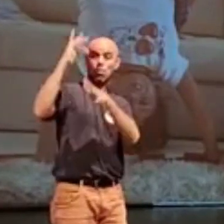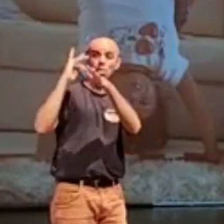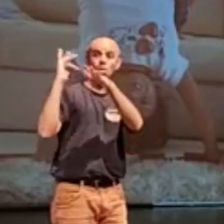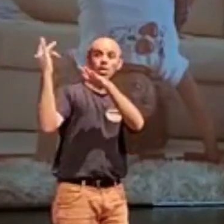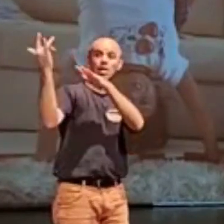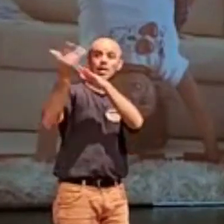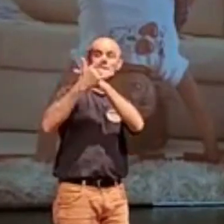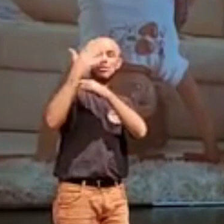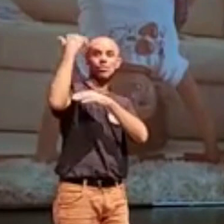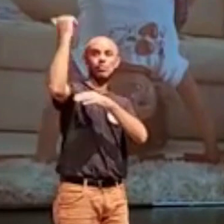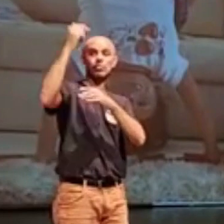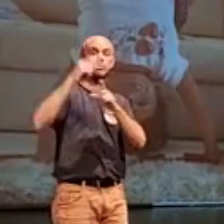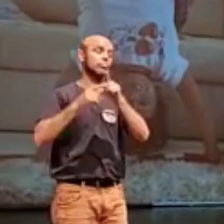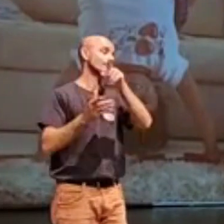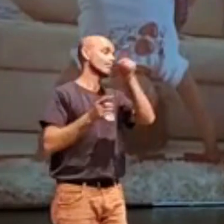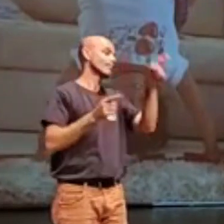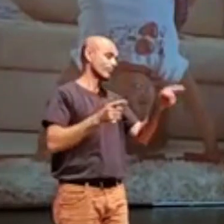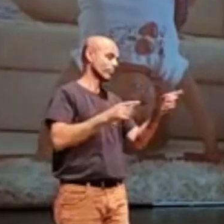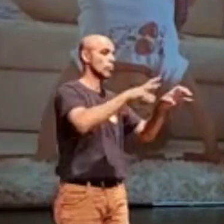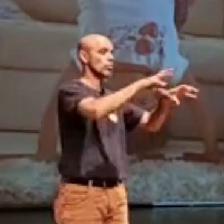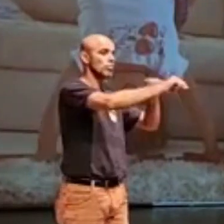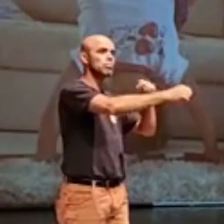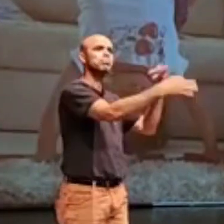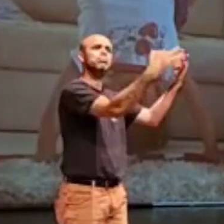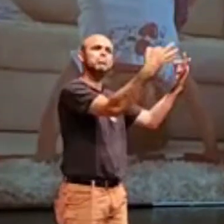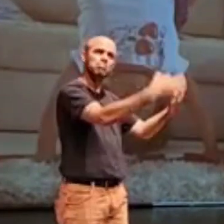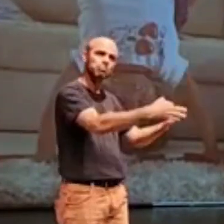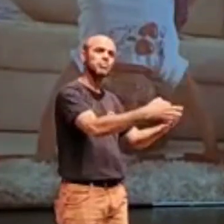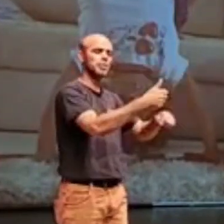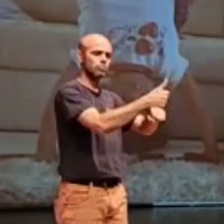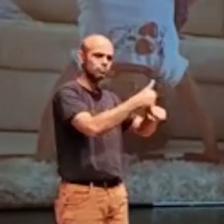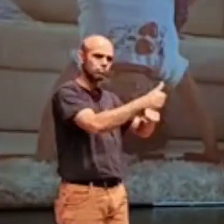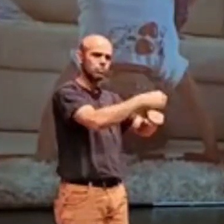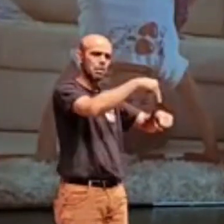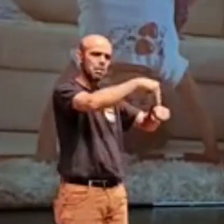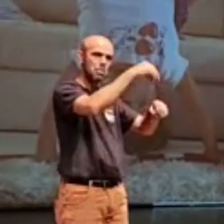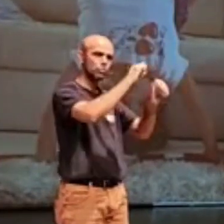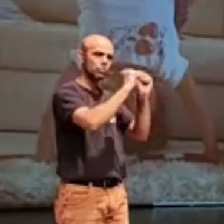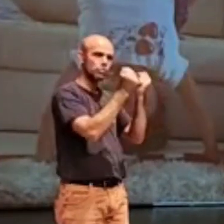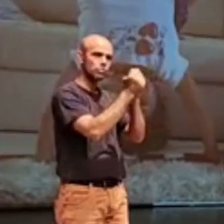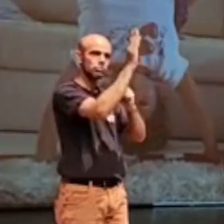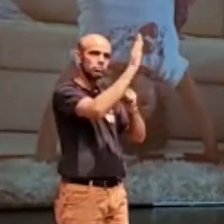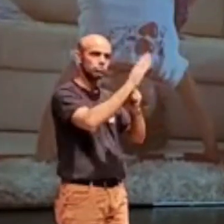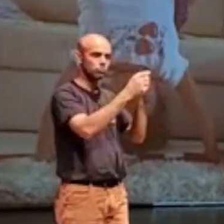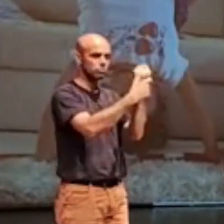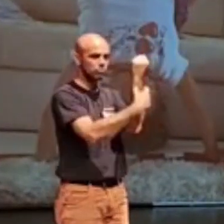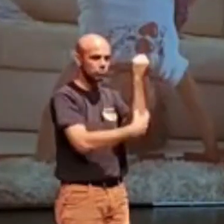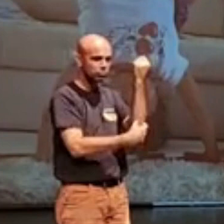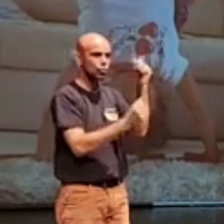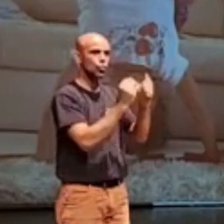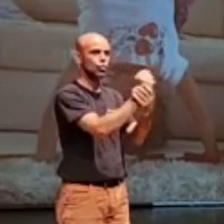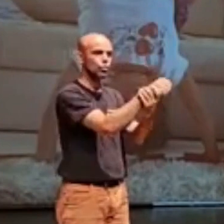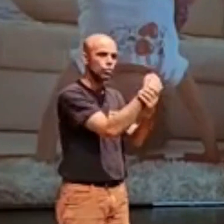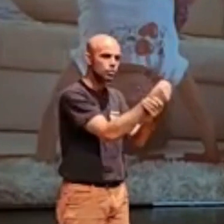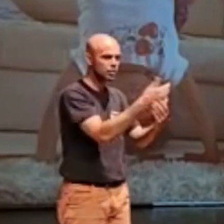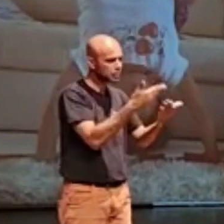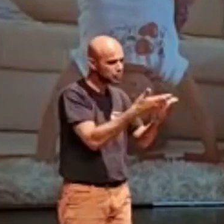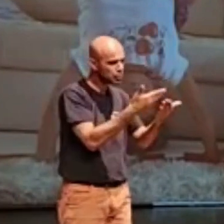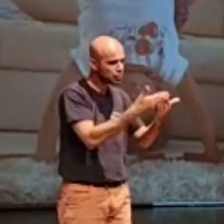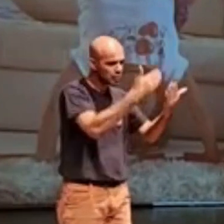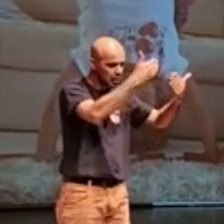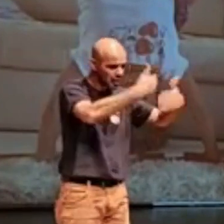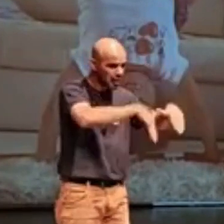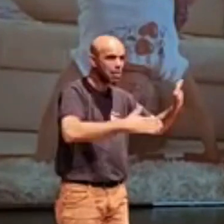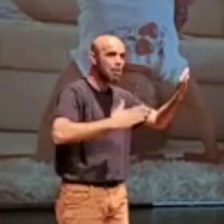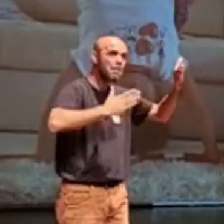social, do cirurgião que tem formação, do cirurgião que é membro da Sociedade Brasileira de Coluna, do ortopedista que passou na prova de título